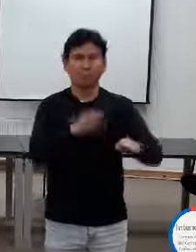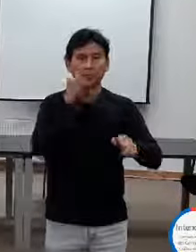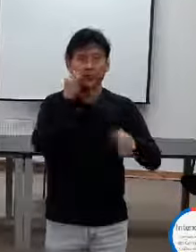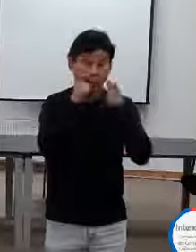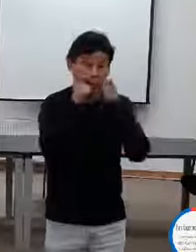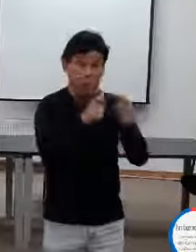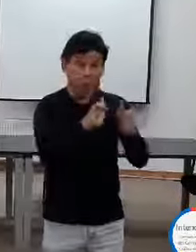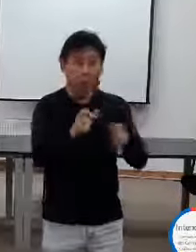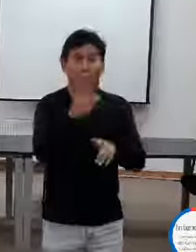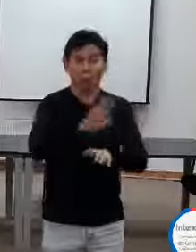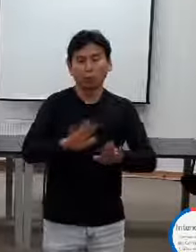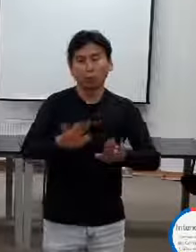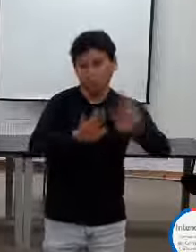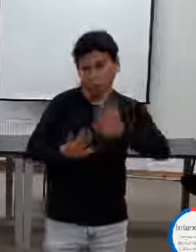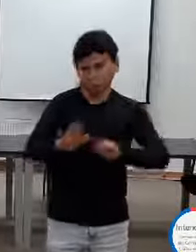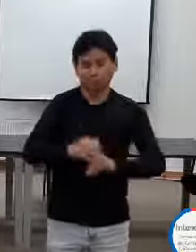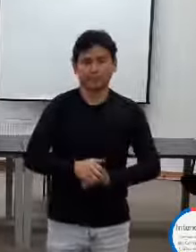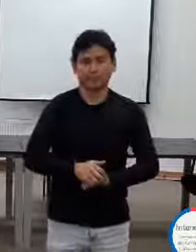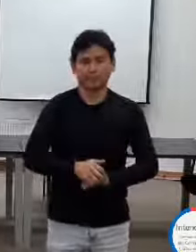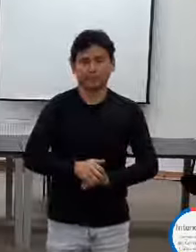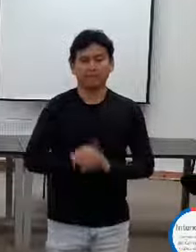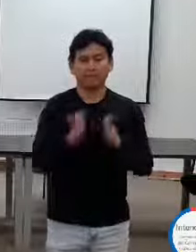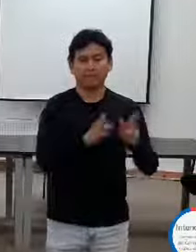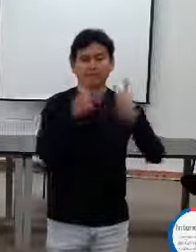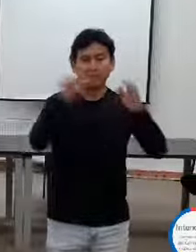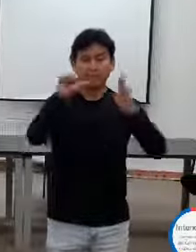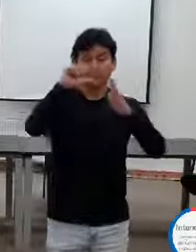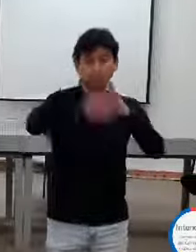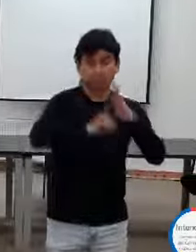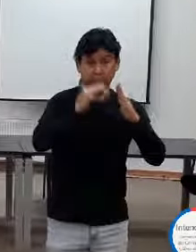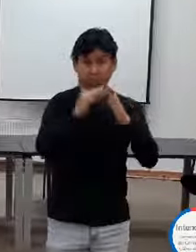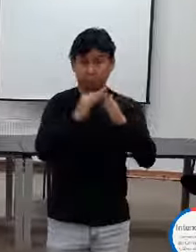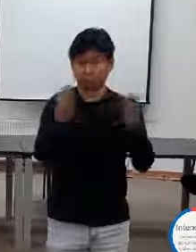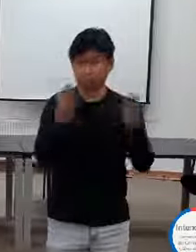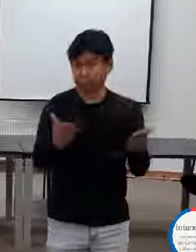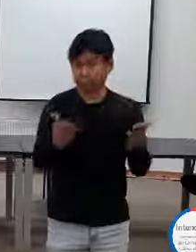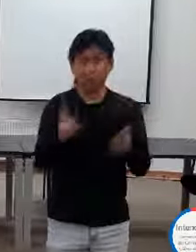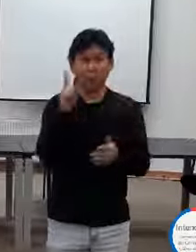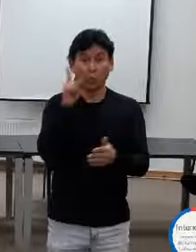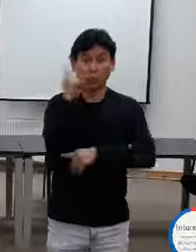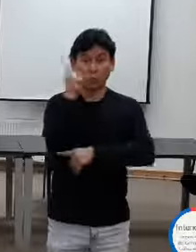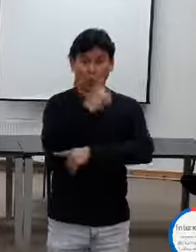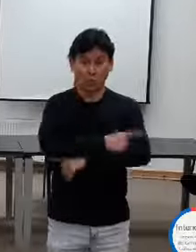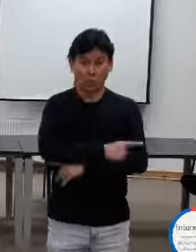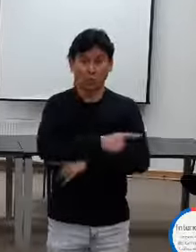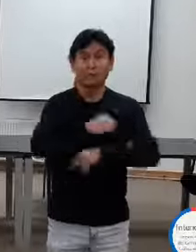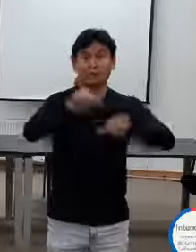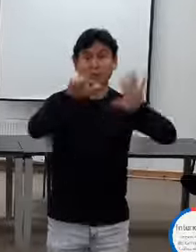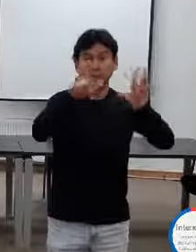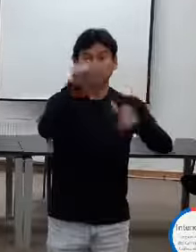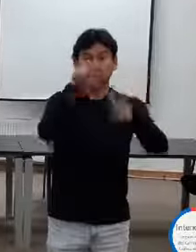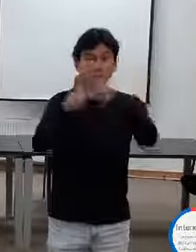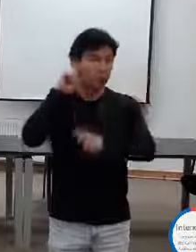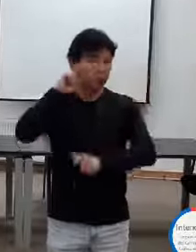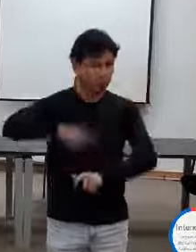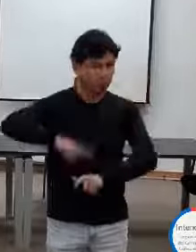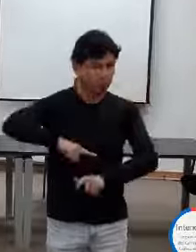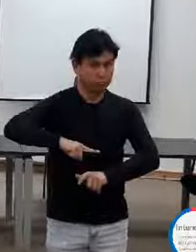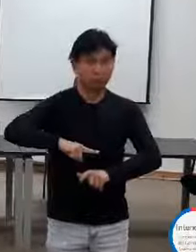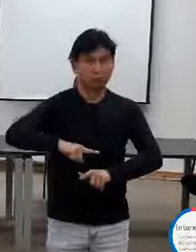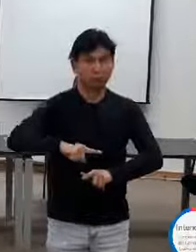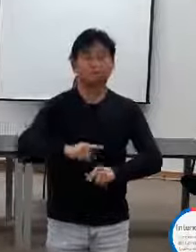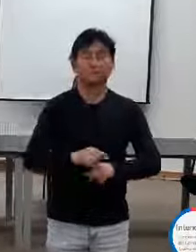fiscalización como para el resguardo. Respecto al toque de queda, en la última jornada fueron 7 personas las que infringieron